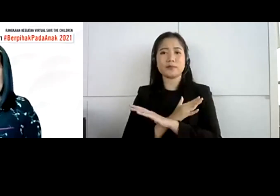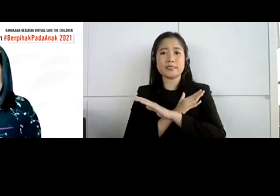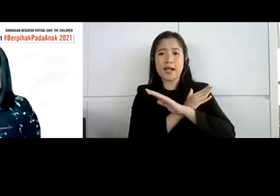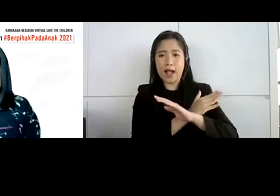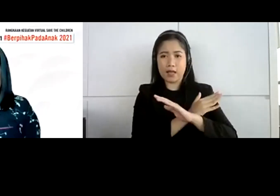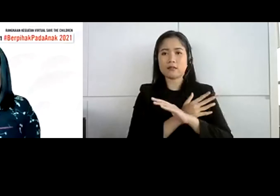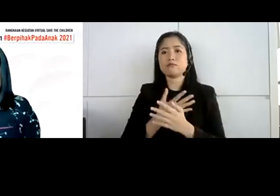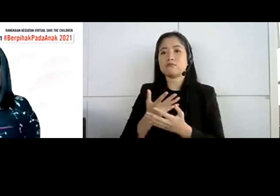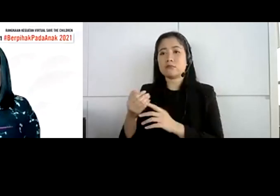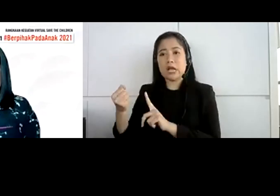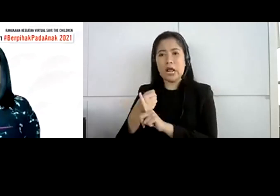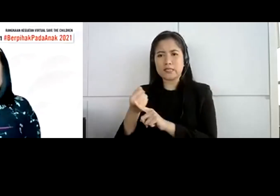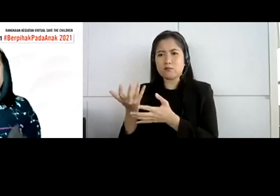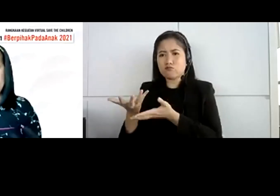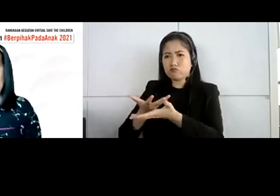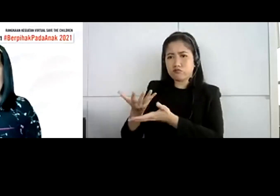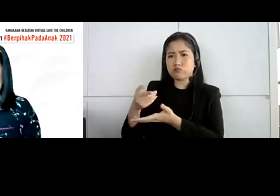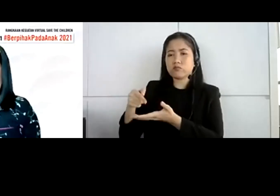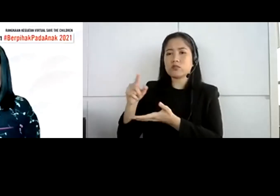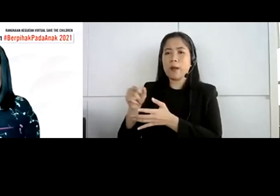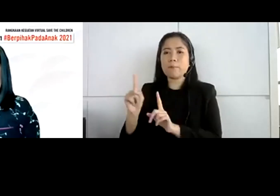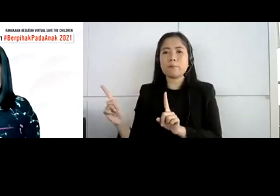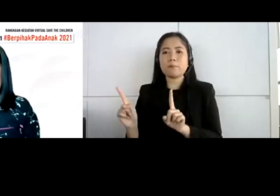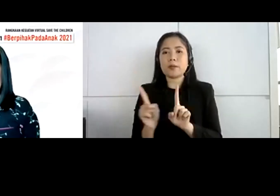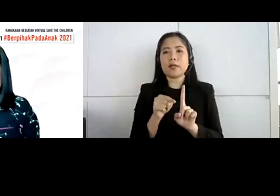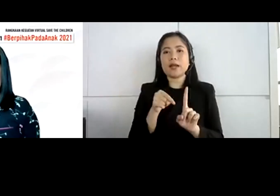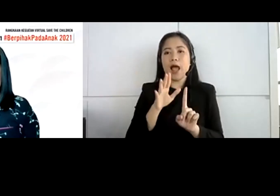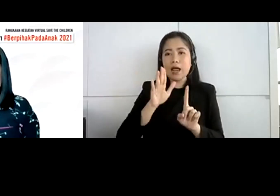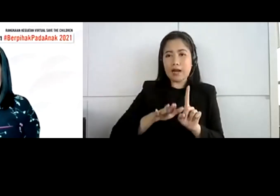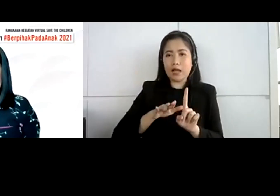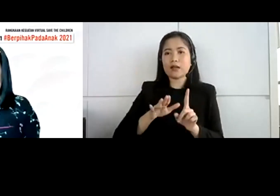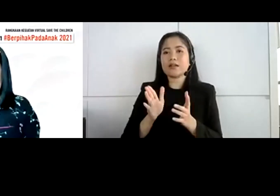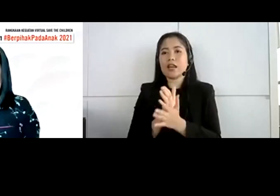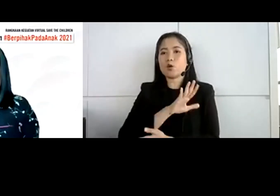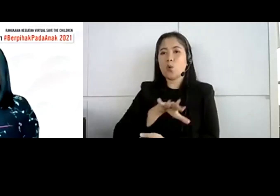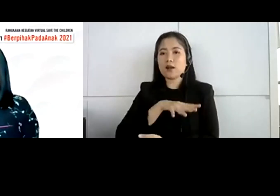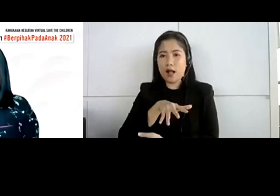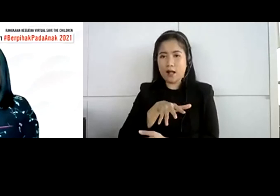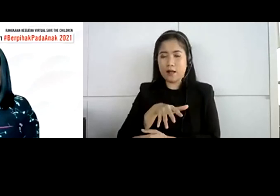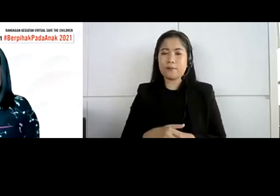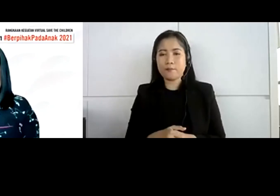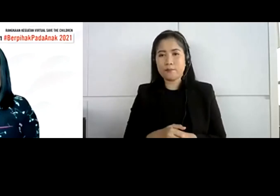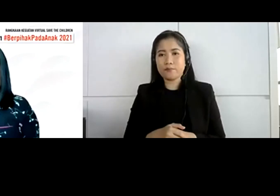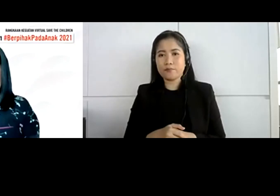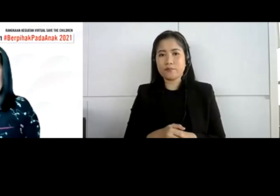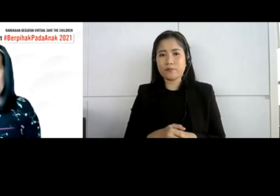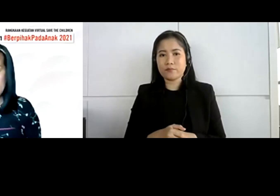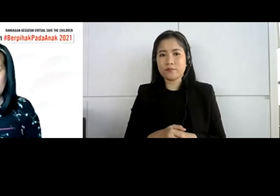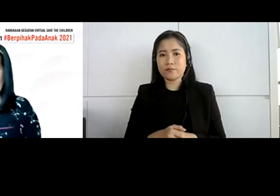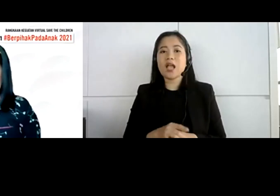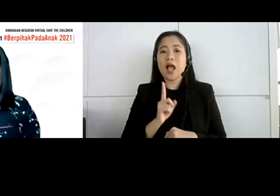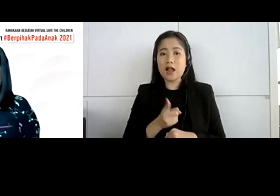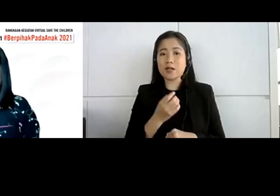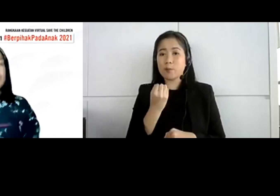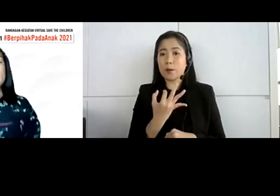penanggulangan kekerasan pada anak, dan pendampingan anak dan keluarga. Beberapa kegiatan yang dilakukan bersama Save the